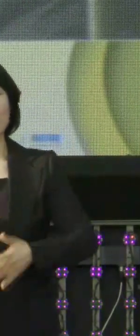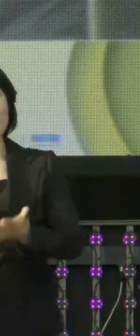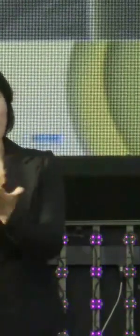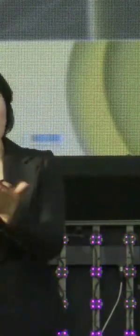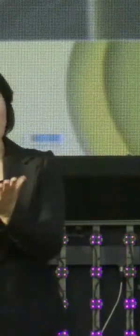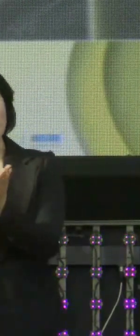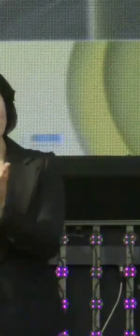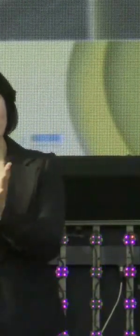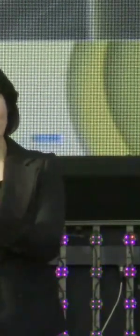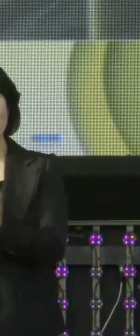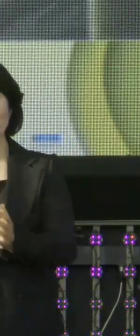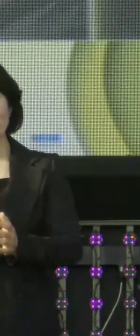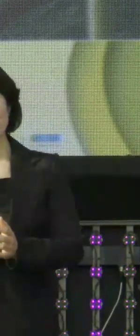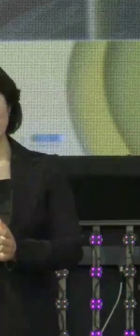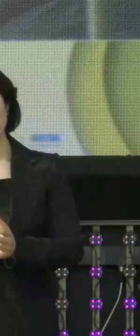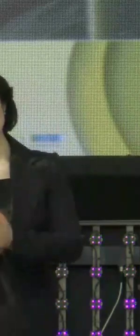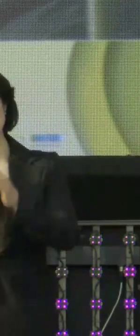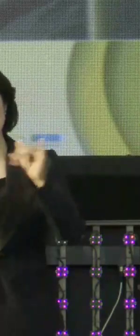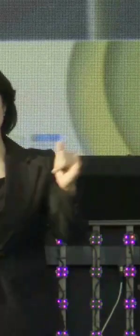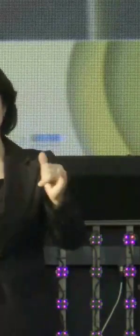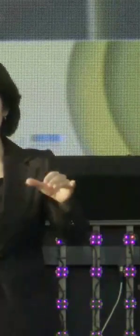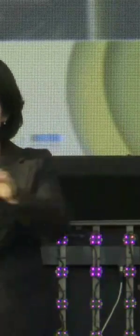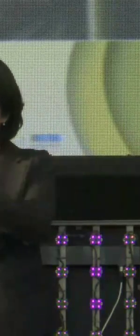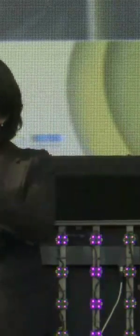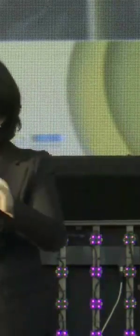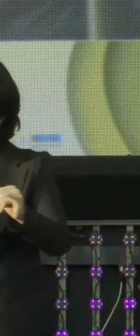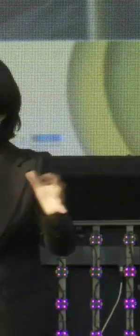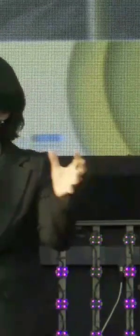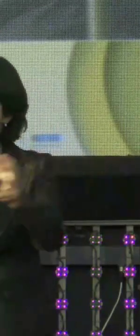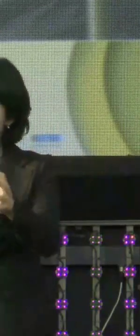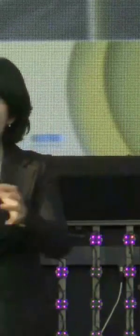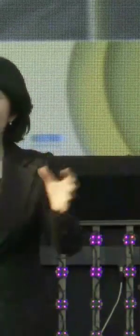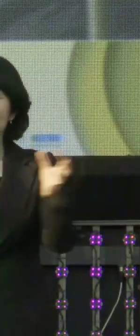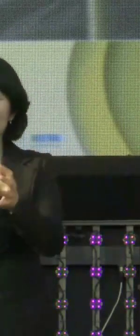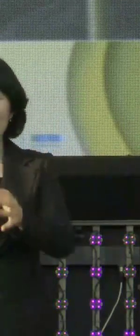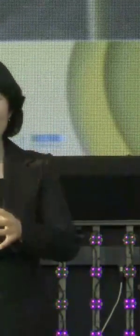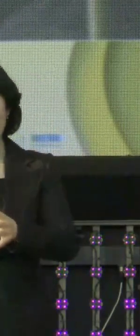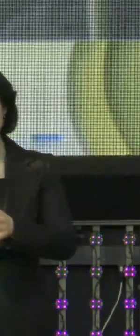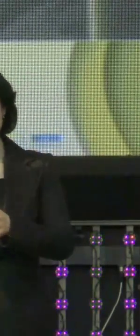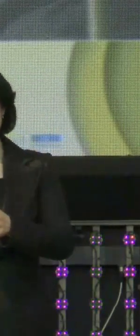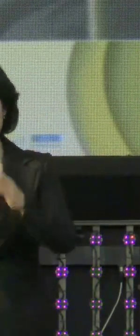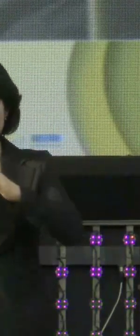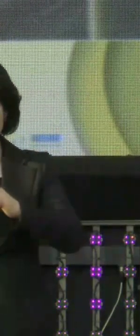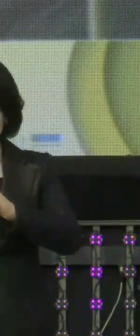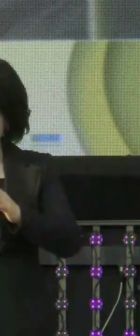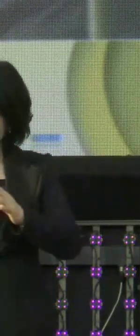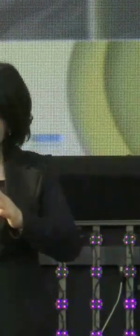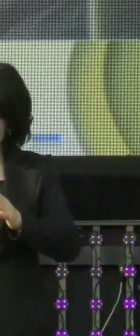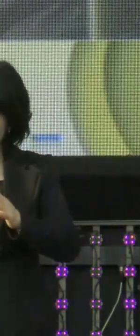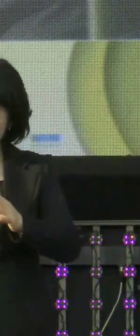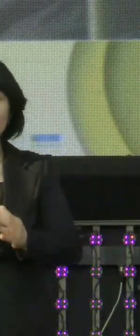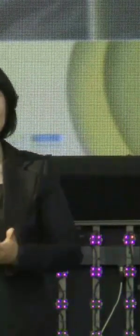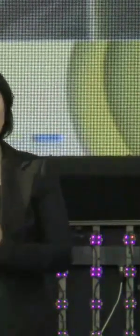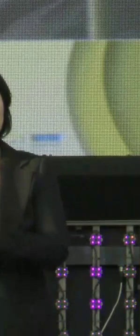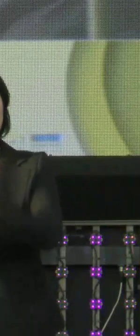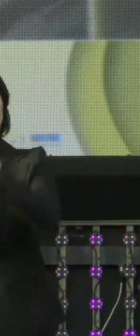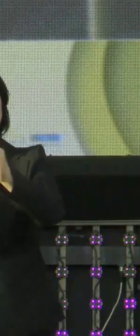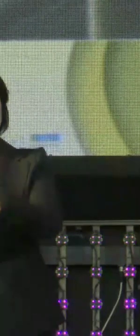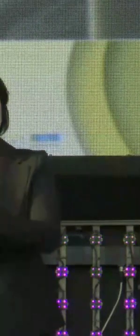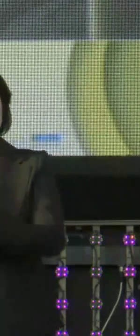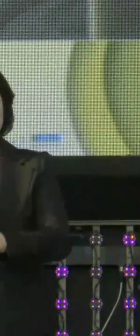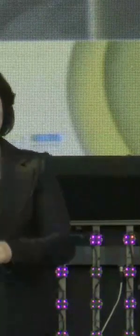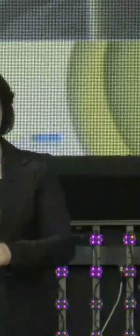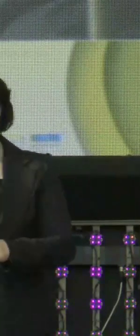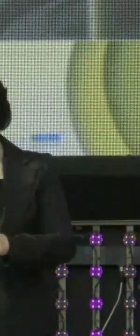다양한 장르의 예술가들과 문화인들이 모여서 종합예술촌으로 지금 발돋움하고 있습니다. 이